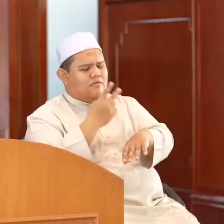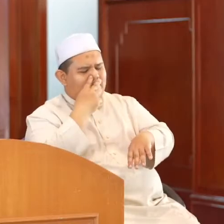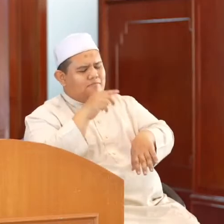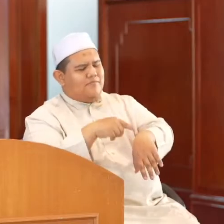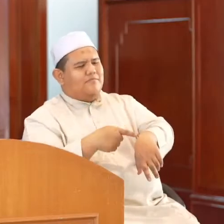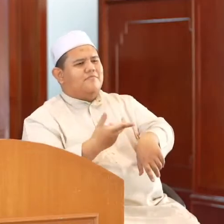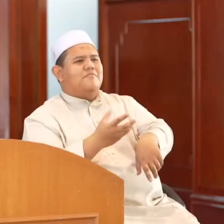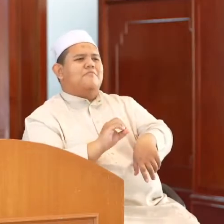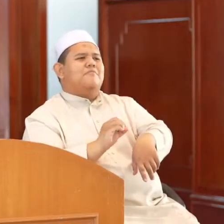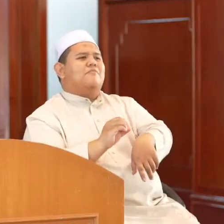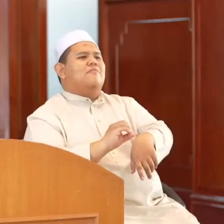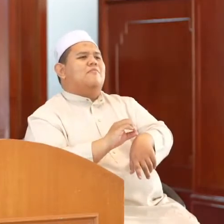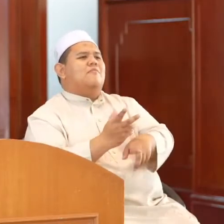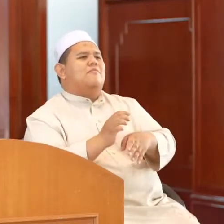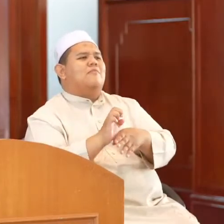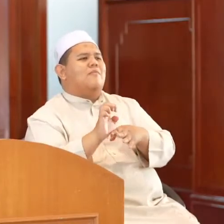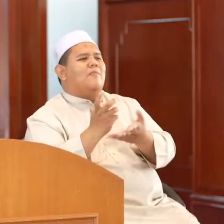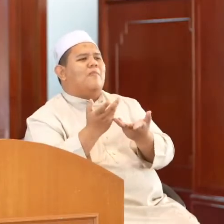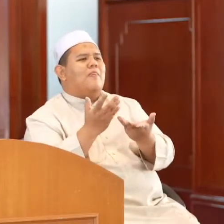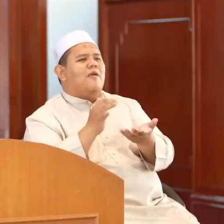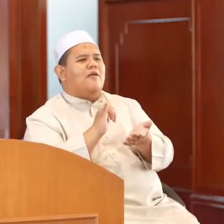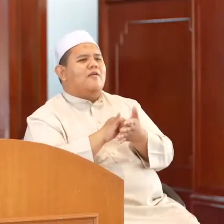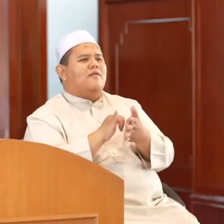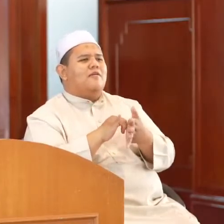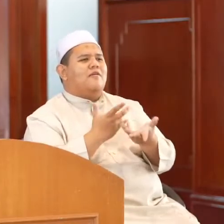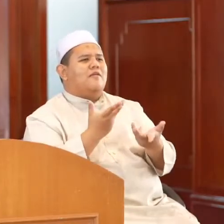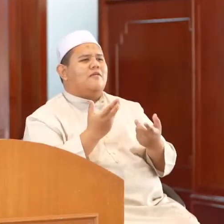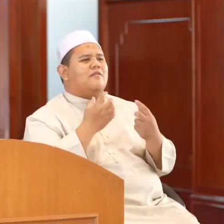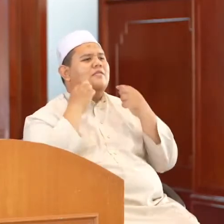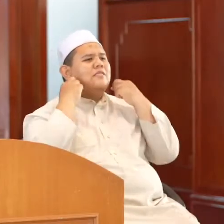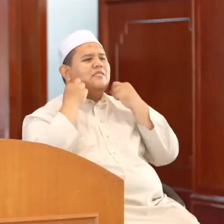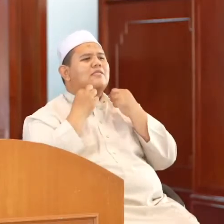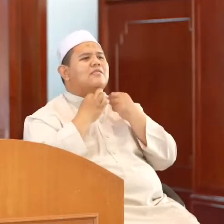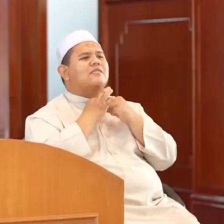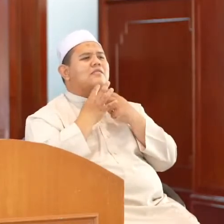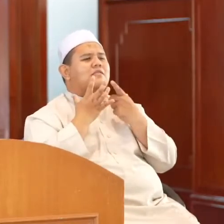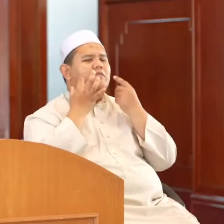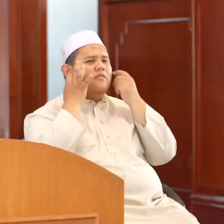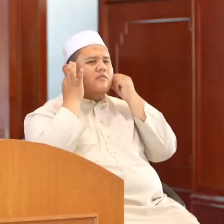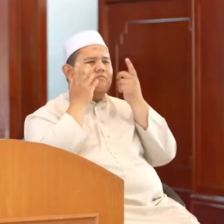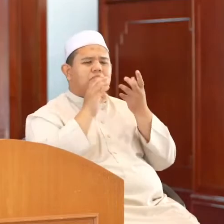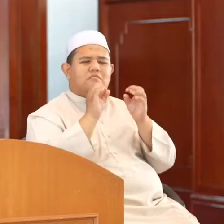tunjuk Allah. Rata dia kata tak ada.